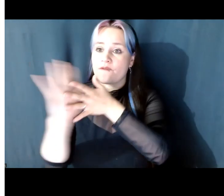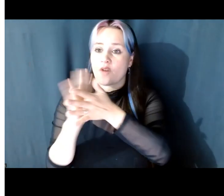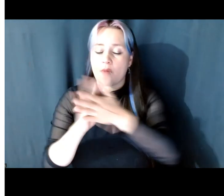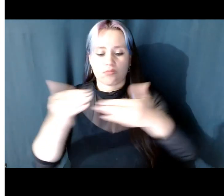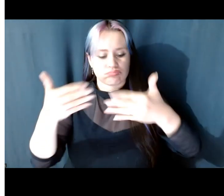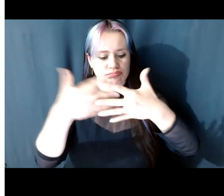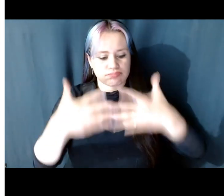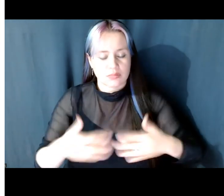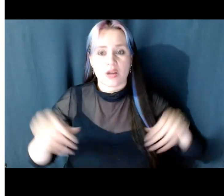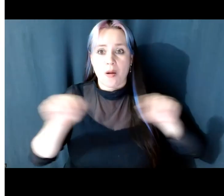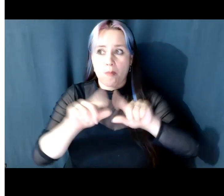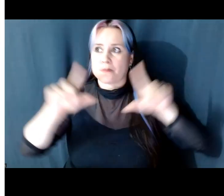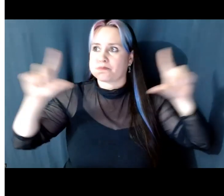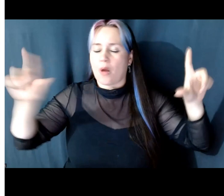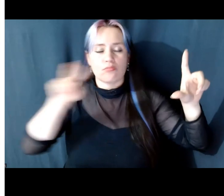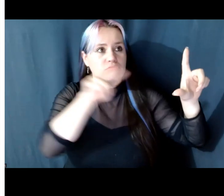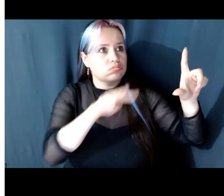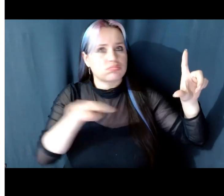discapacidad